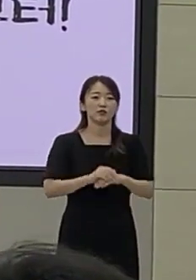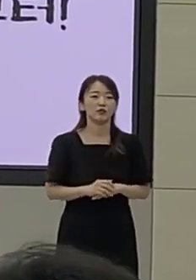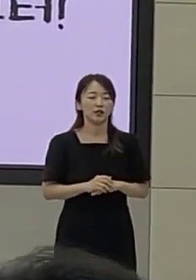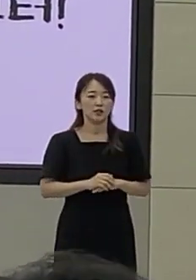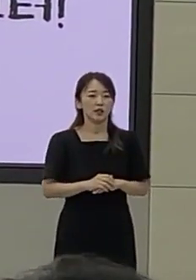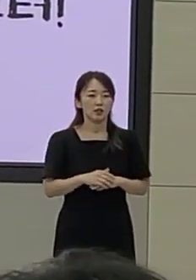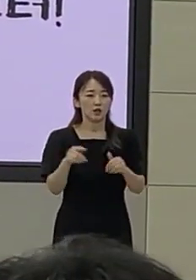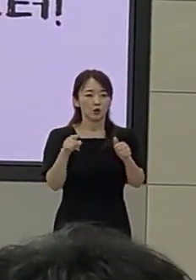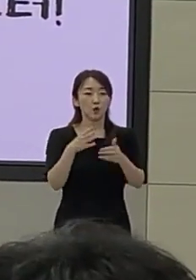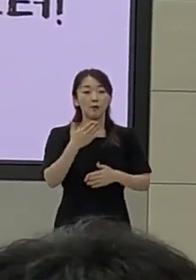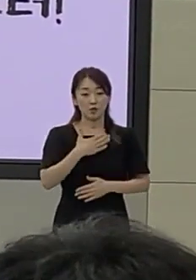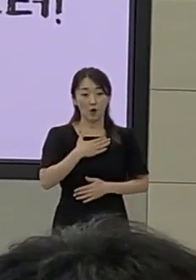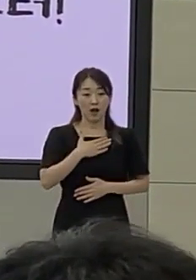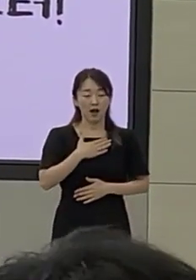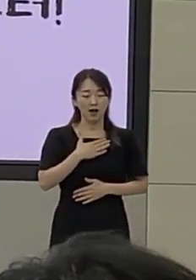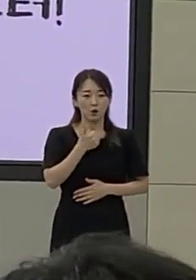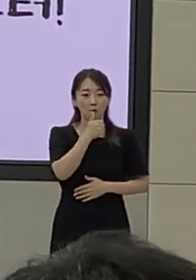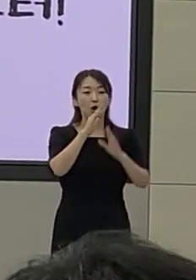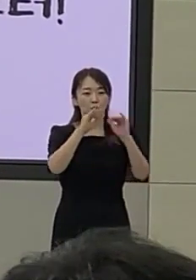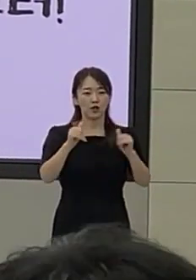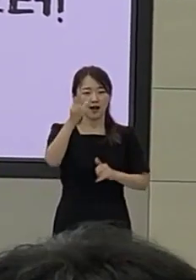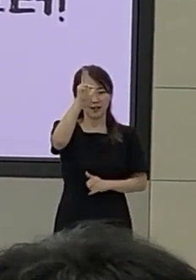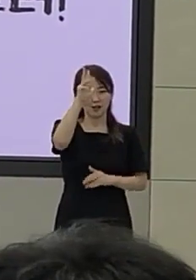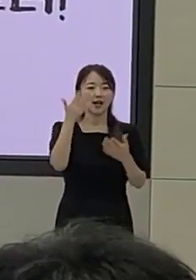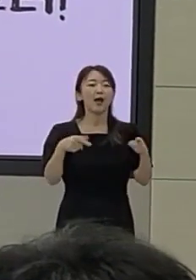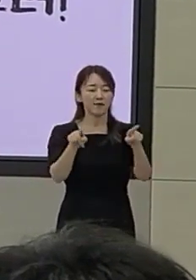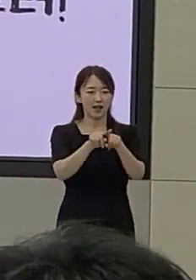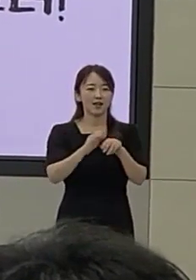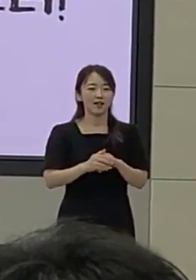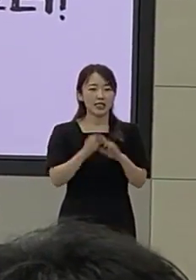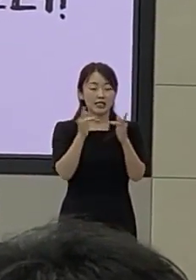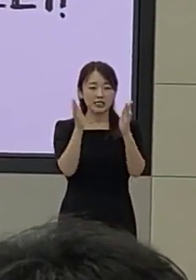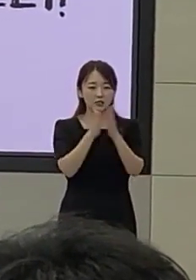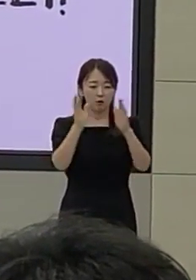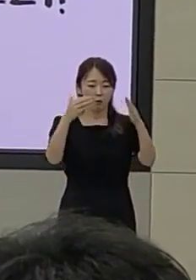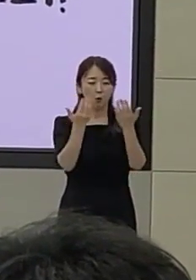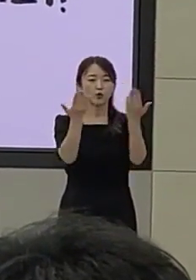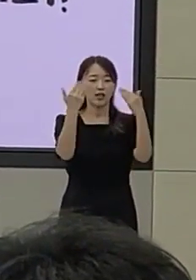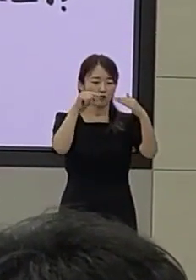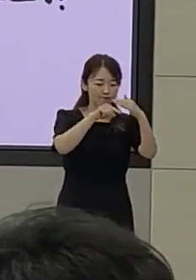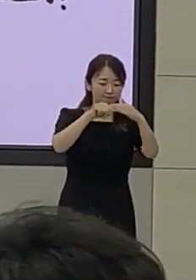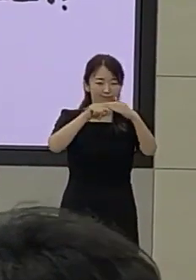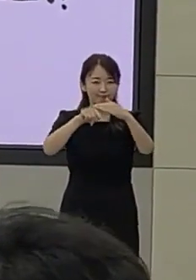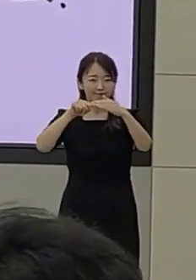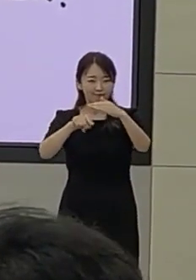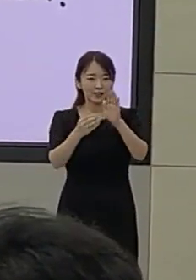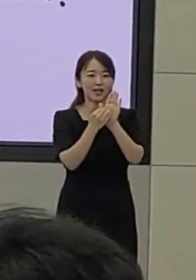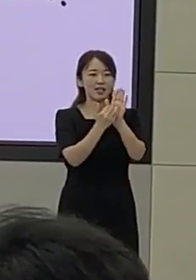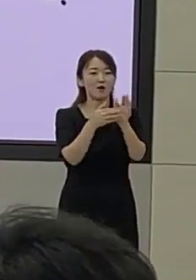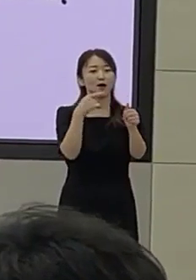있습니다. 교육감인 저와 변호사, 경찰관이 협조하여 직접 모든 학교를